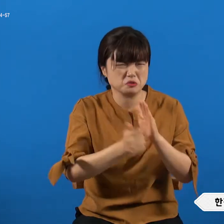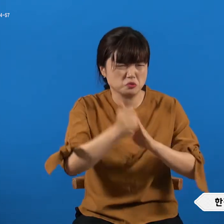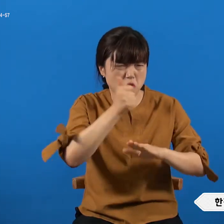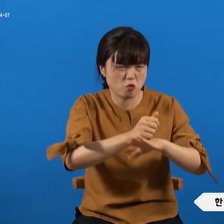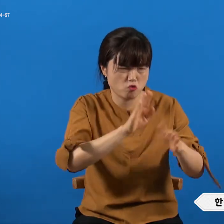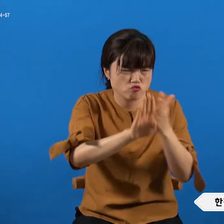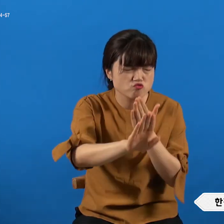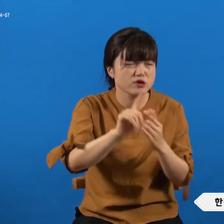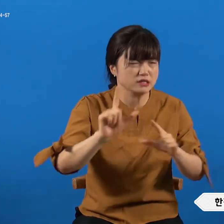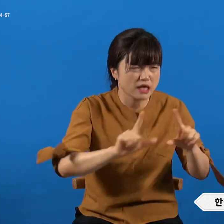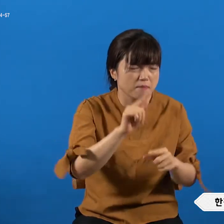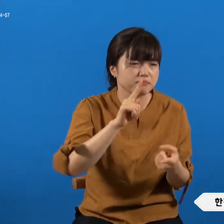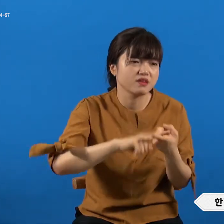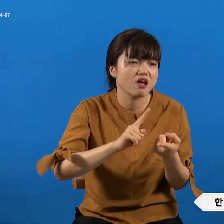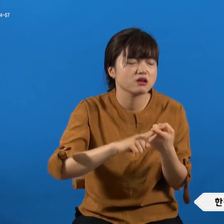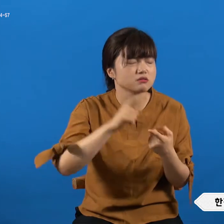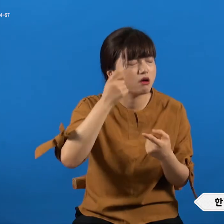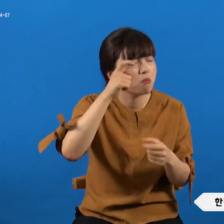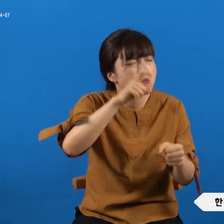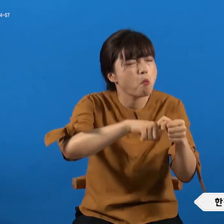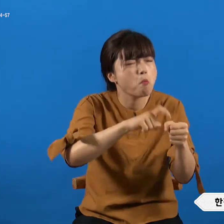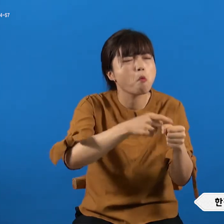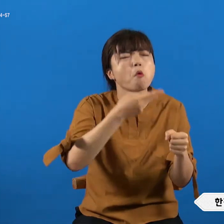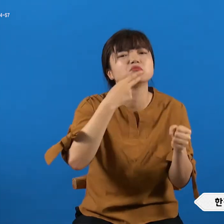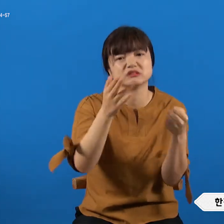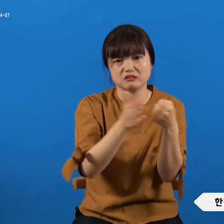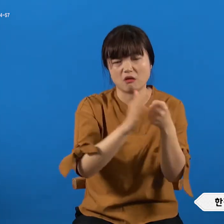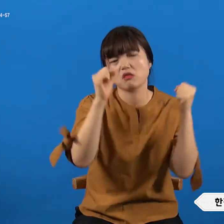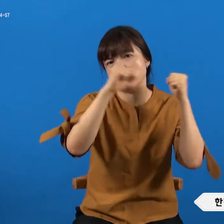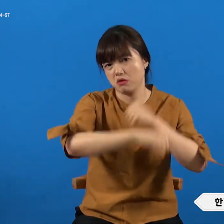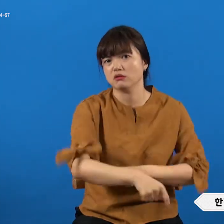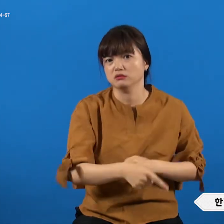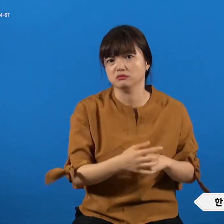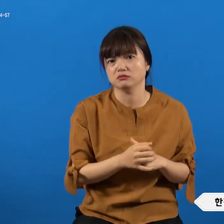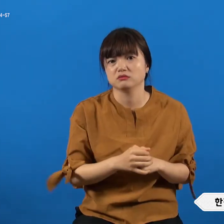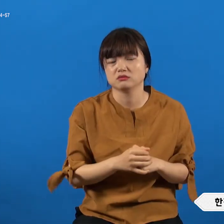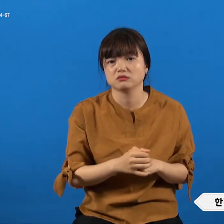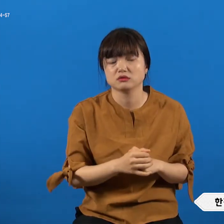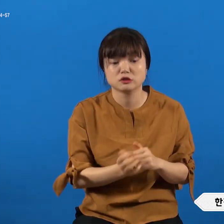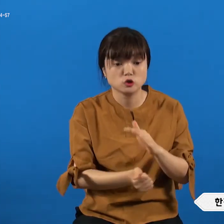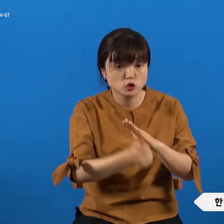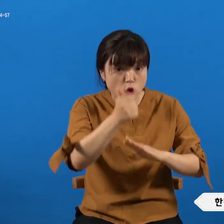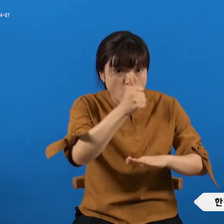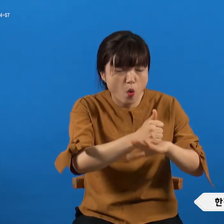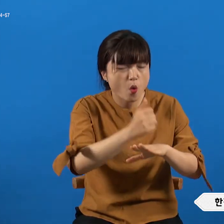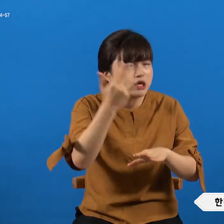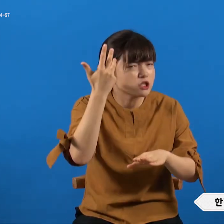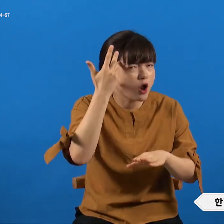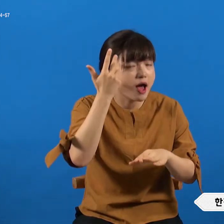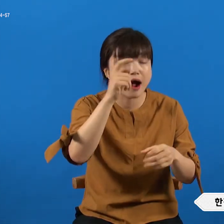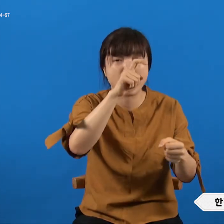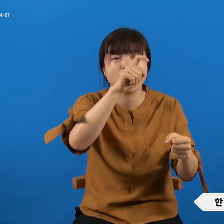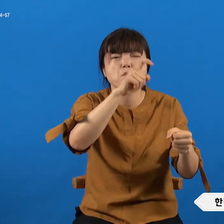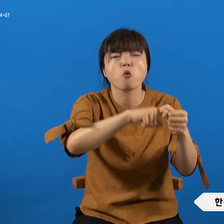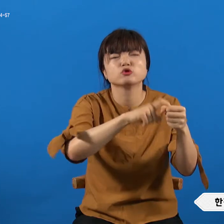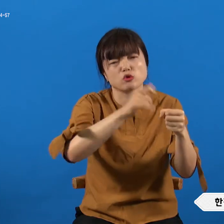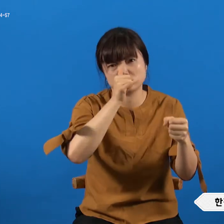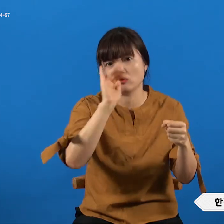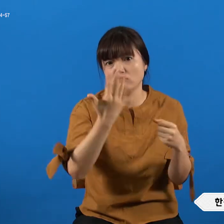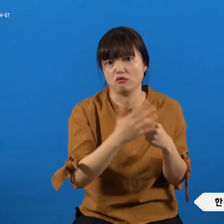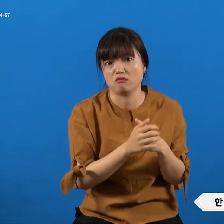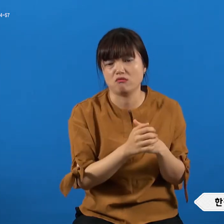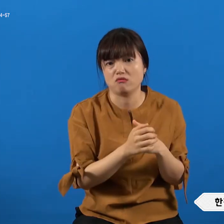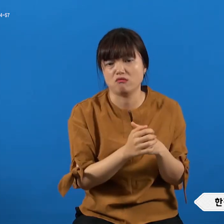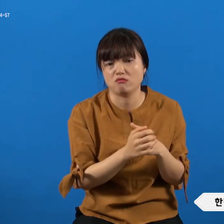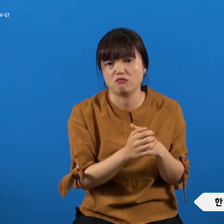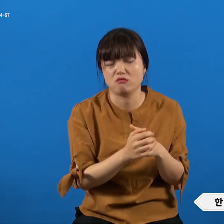살겠다, 무엇을 위해서 살겠다 하는 이 성공의 철학이 분명히 있어야 되는데 철학이 없어서